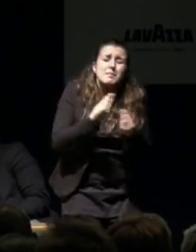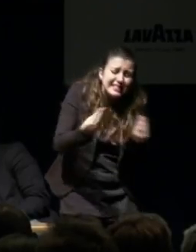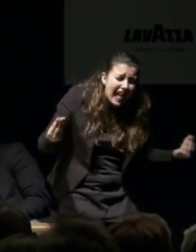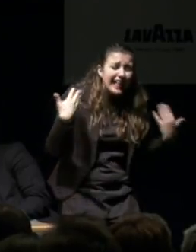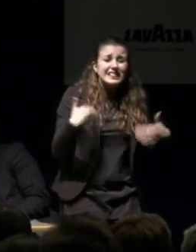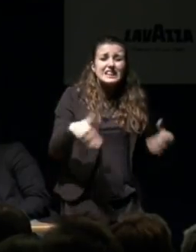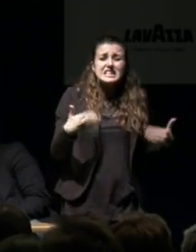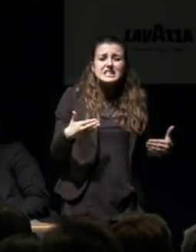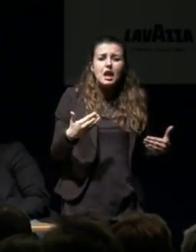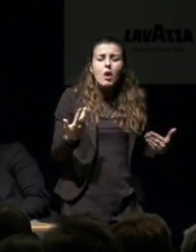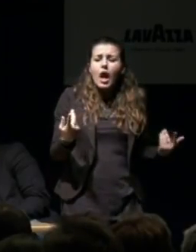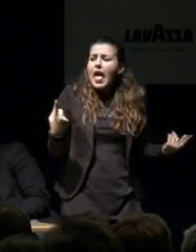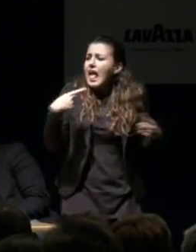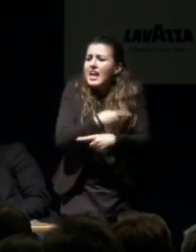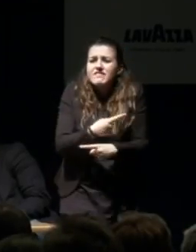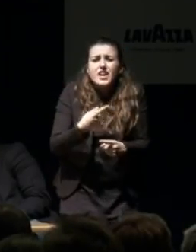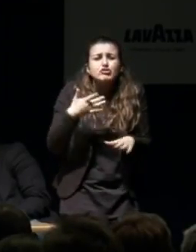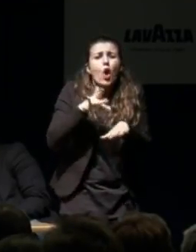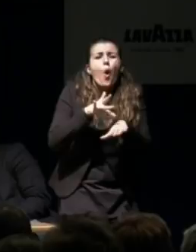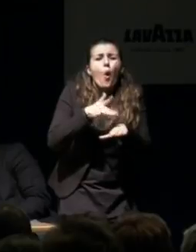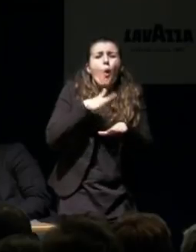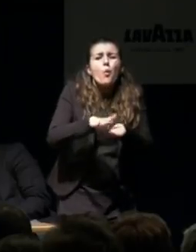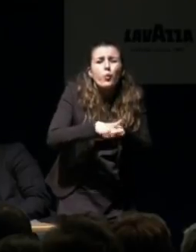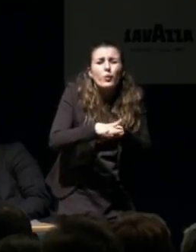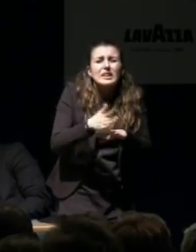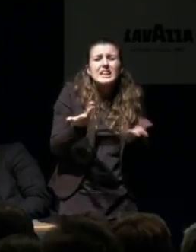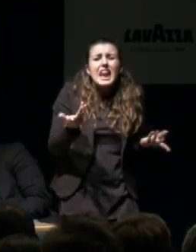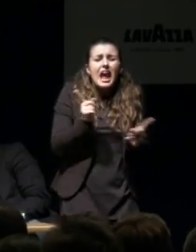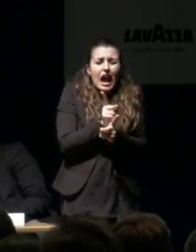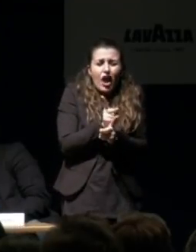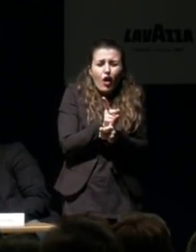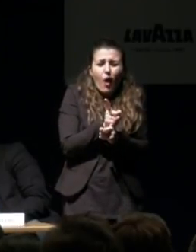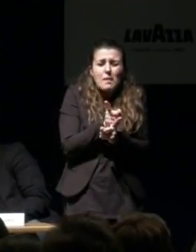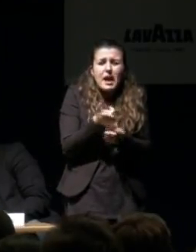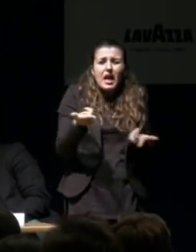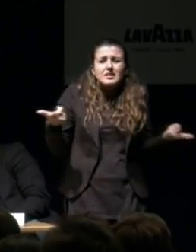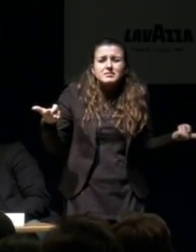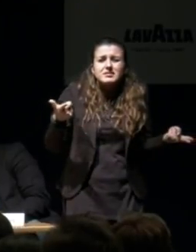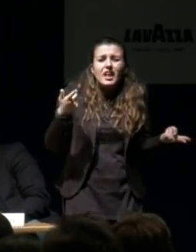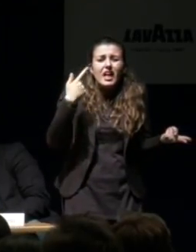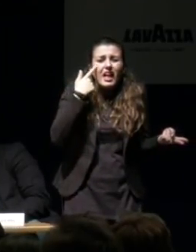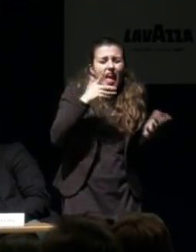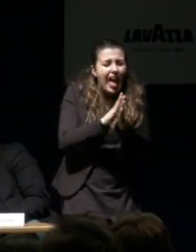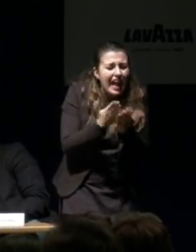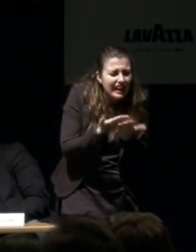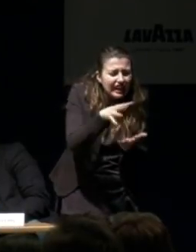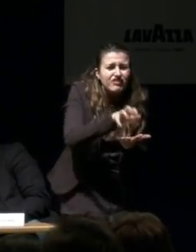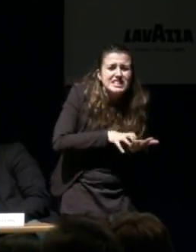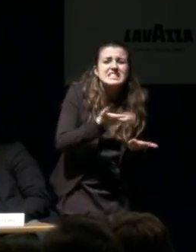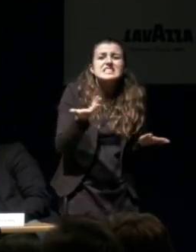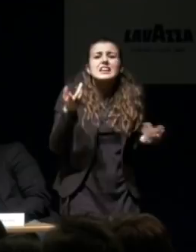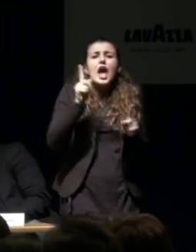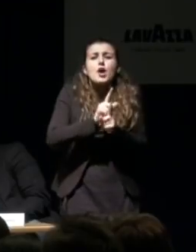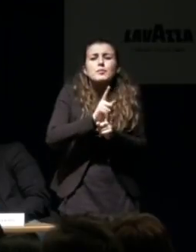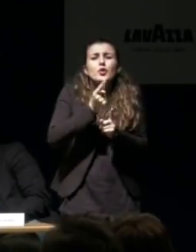qualcosa di utile oltre il piccolo campo della rivista e oltre anche